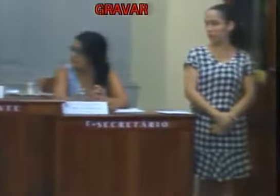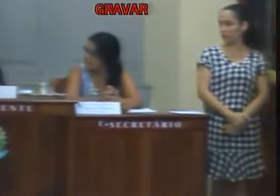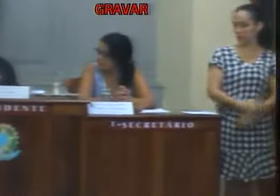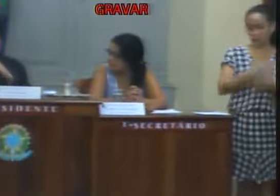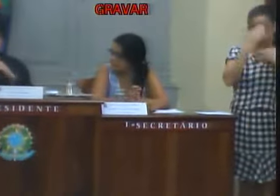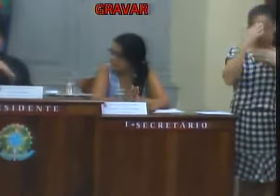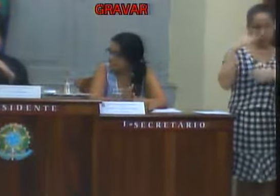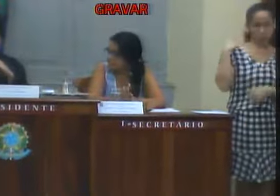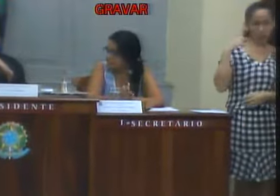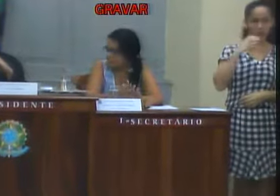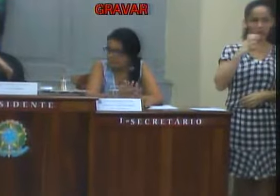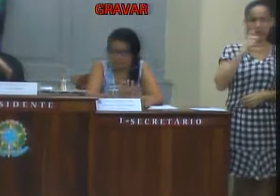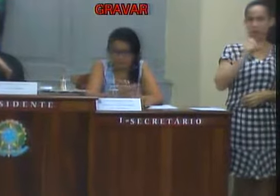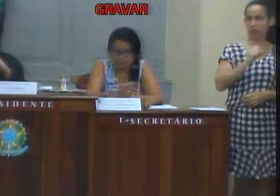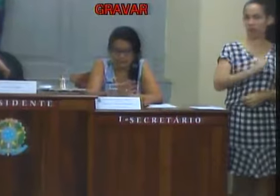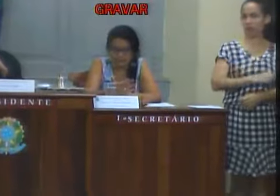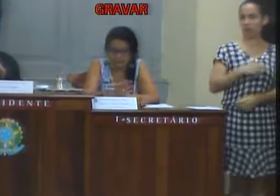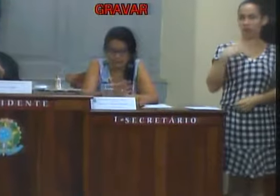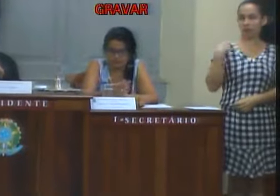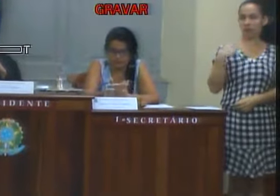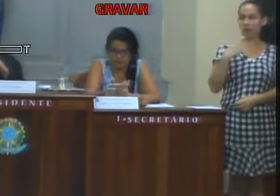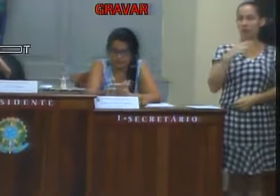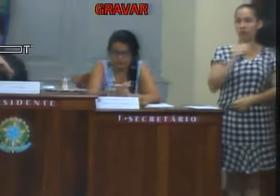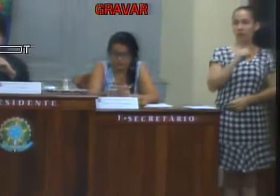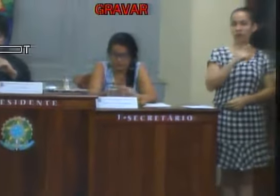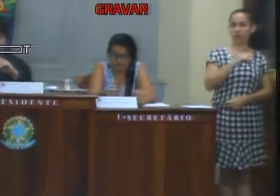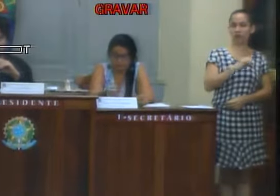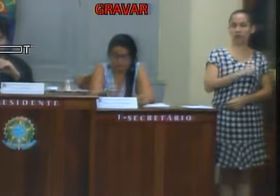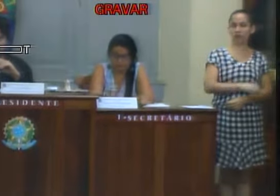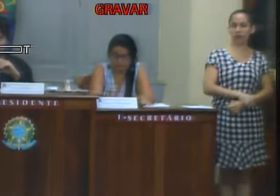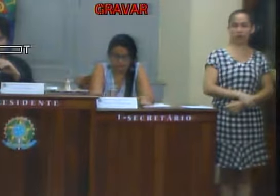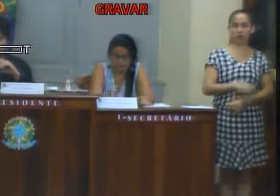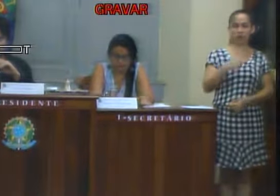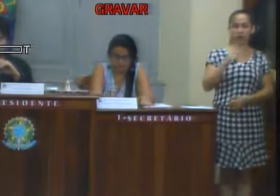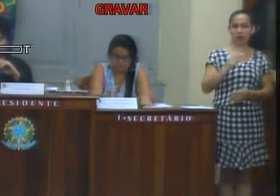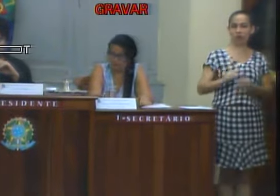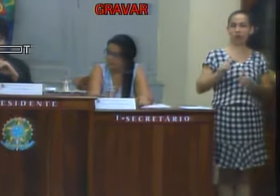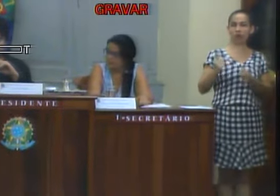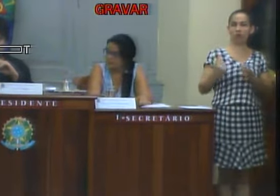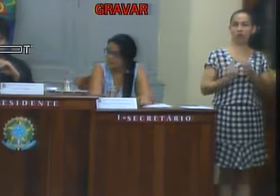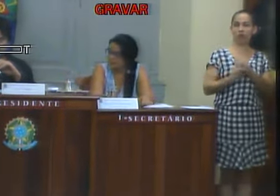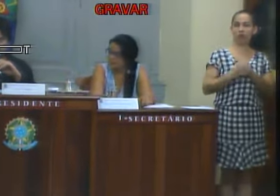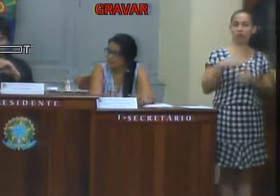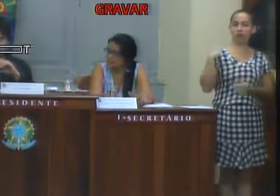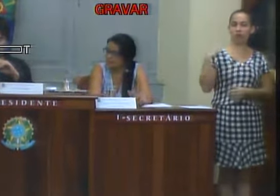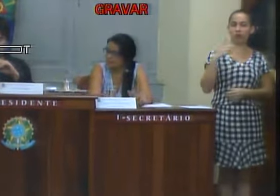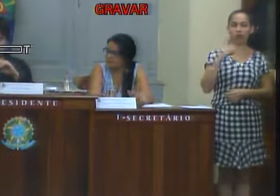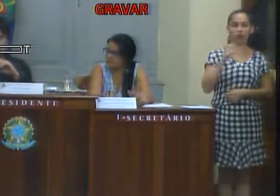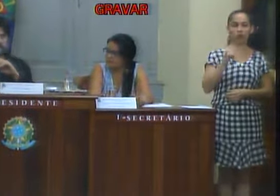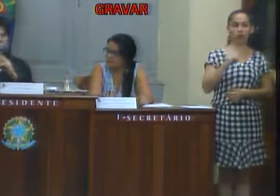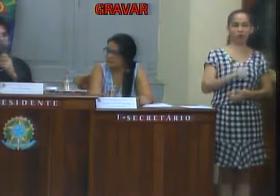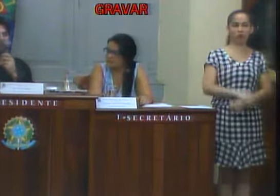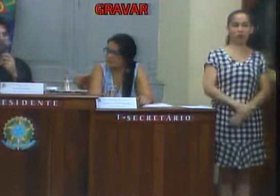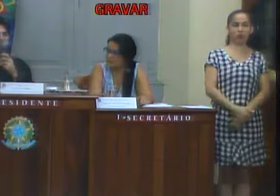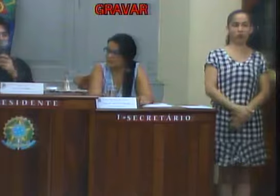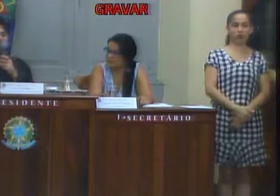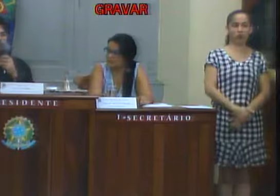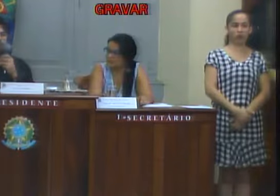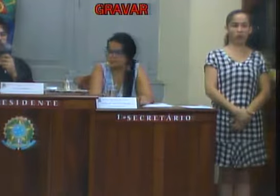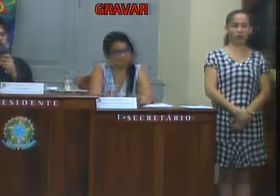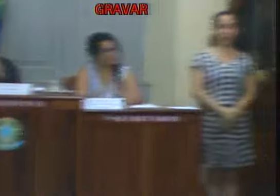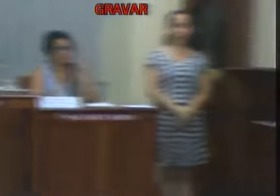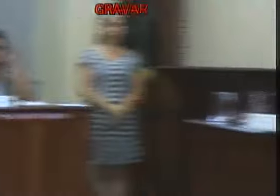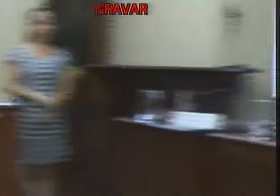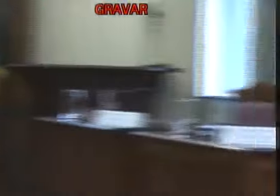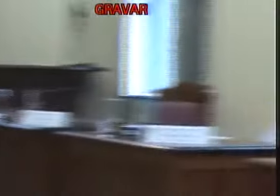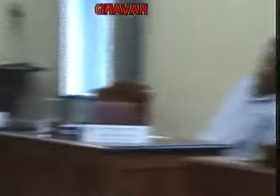Obrigado, vereador Celcinho. Obrigado, vereador Silvio Graça. Próximo a fazer uso da tribuna, vereador David Nogueira. Presidente,